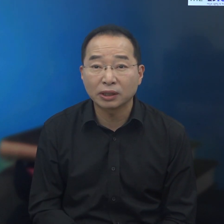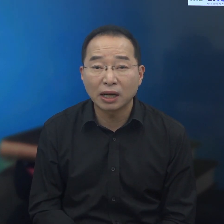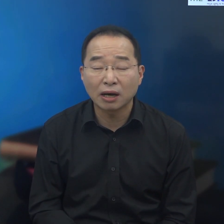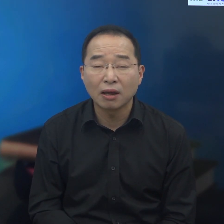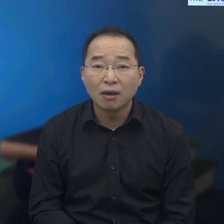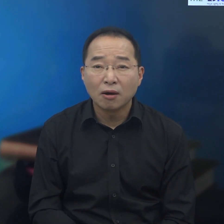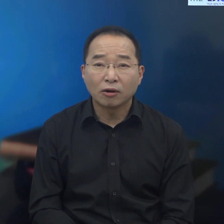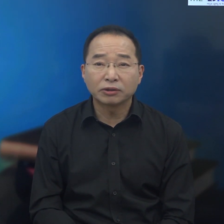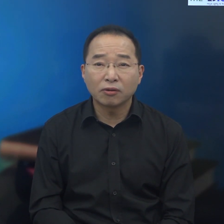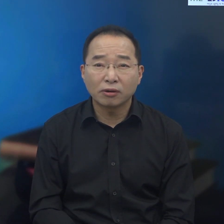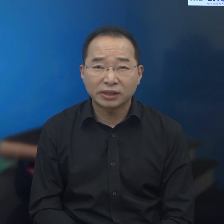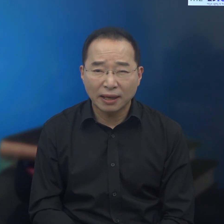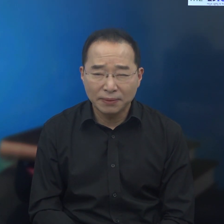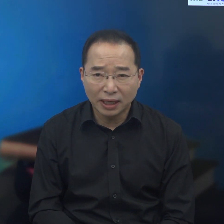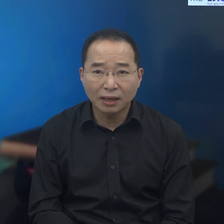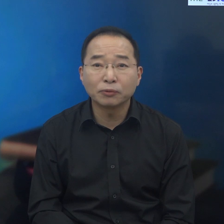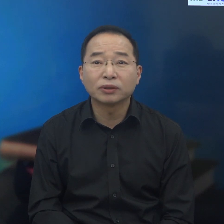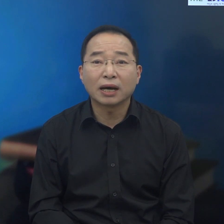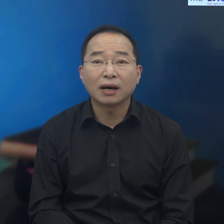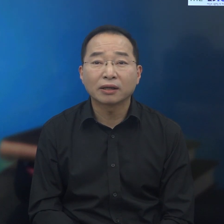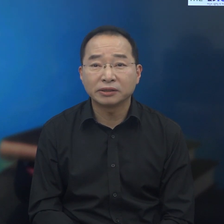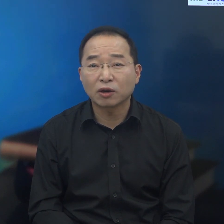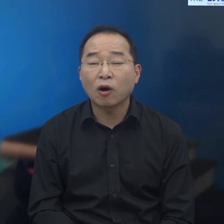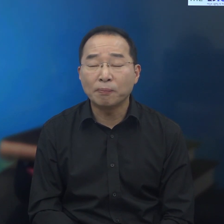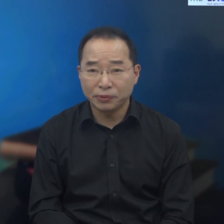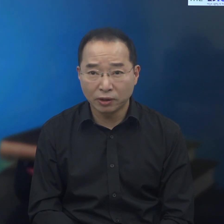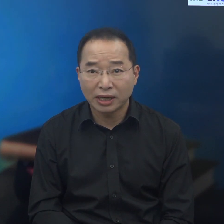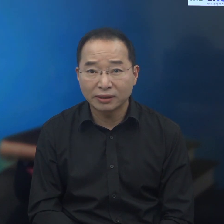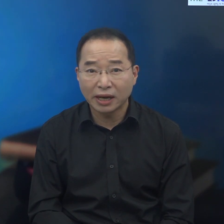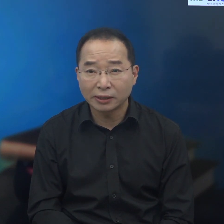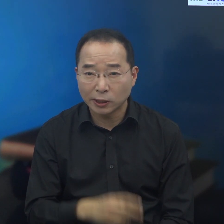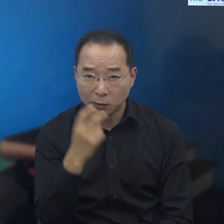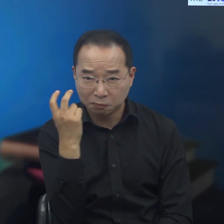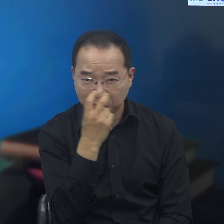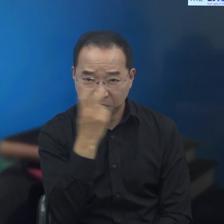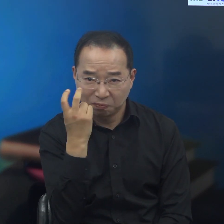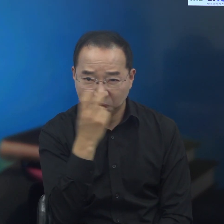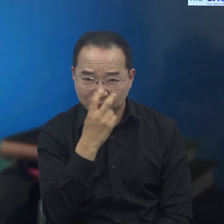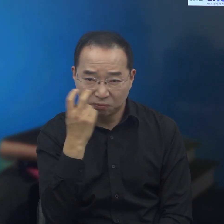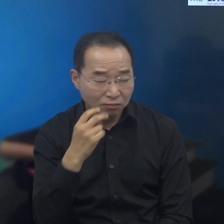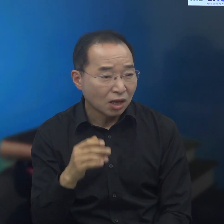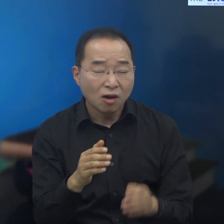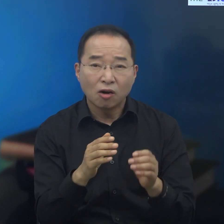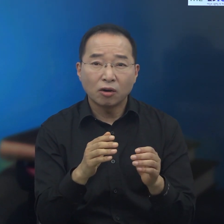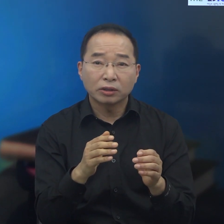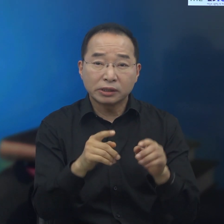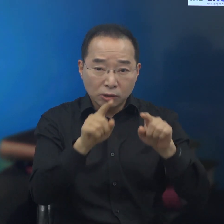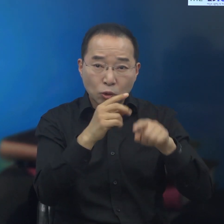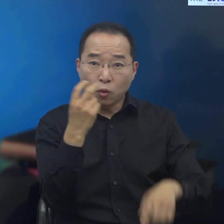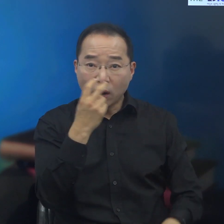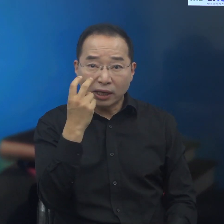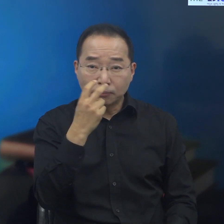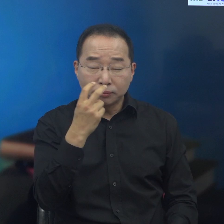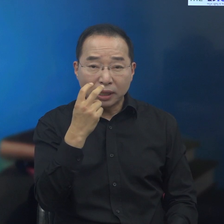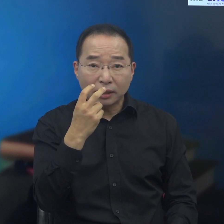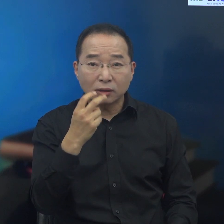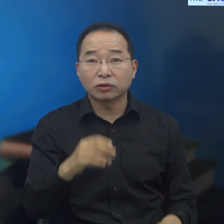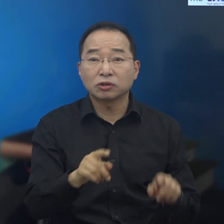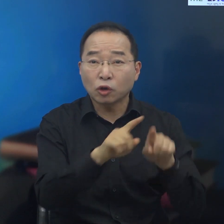보니까 어떤 걸 세밀하게 본다. 그래서 검열한다 할 때, 그래서 요거 하나뿐만 아니라 어떤